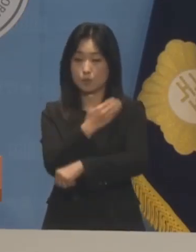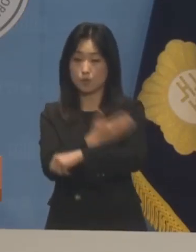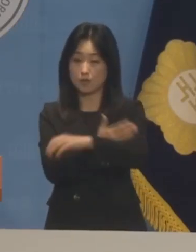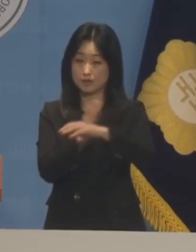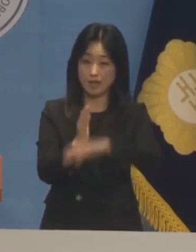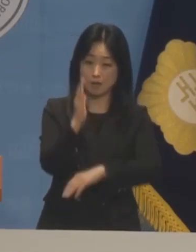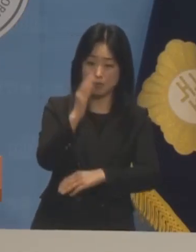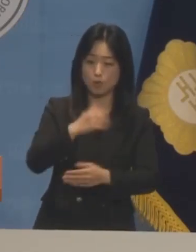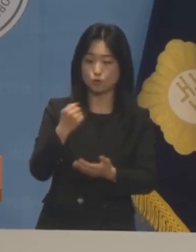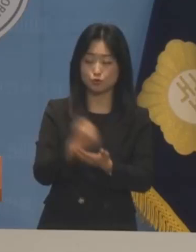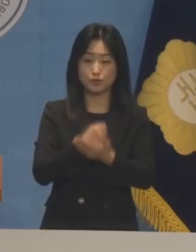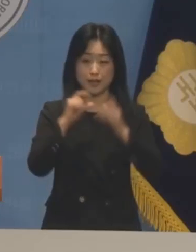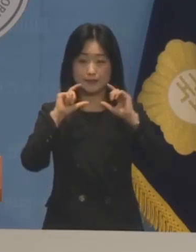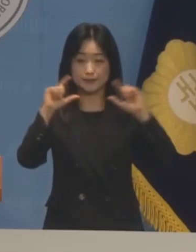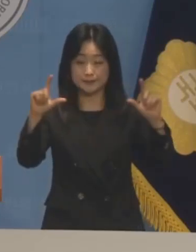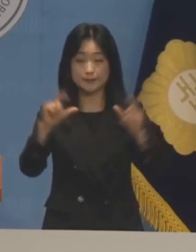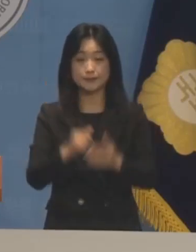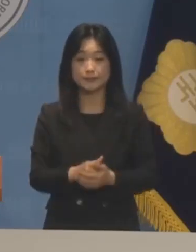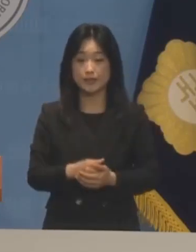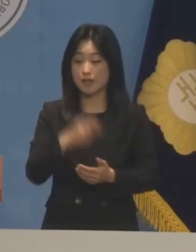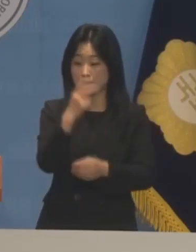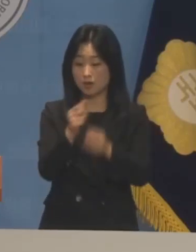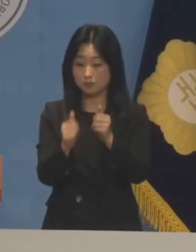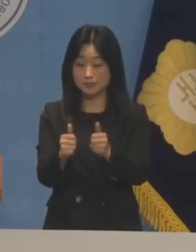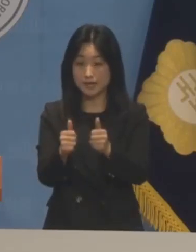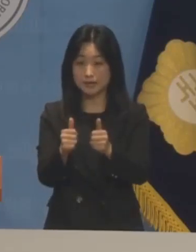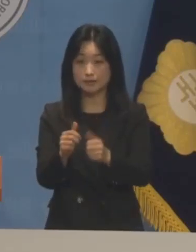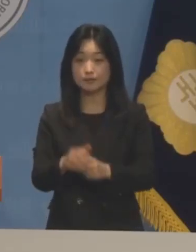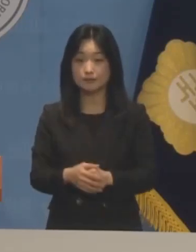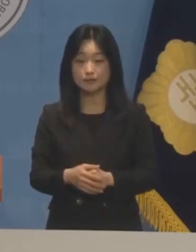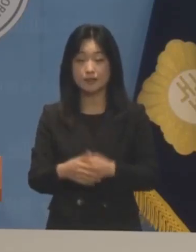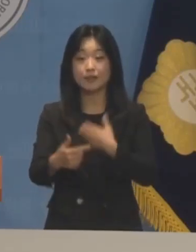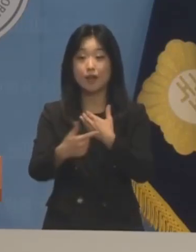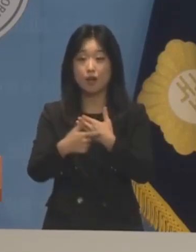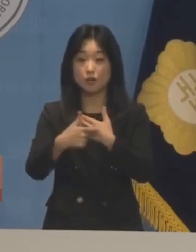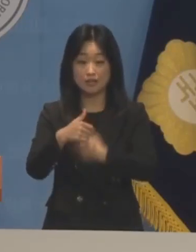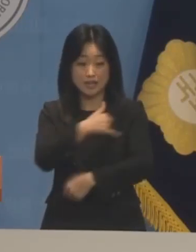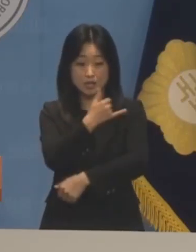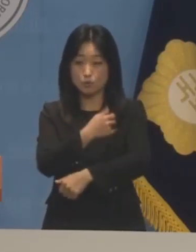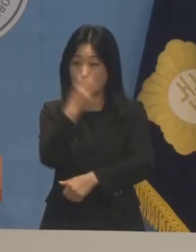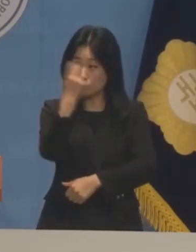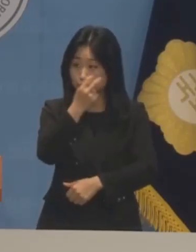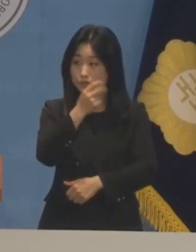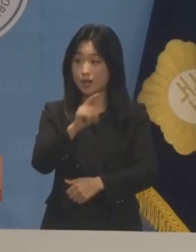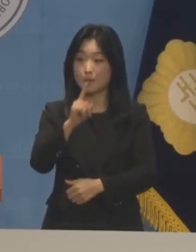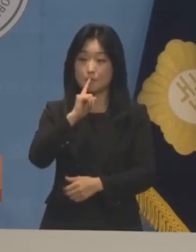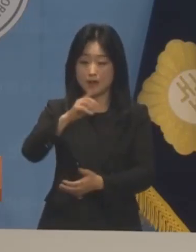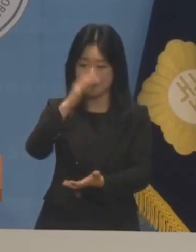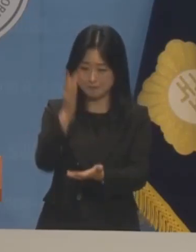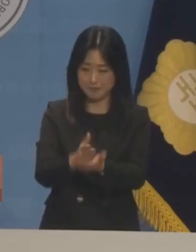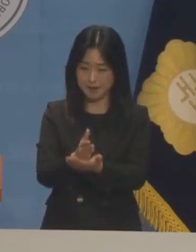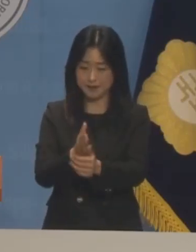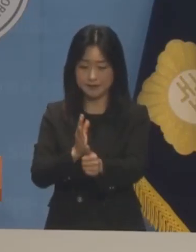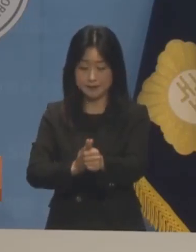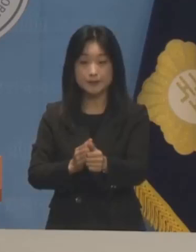규탄한다. 검찰은 인권수사라는 말 다시는 국민 앞에 하지